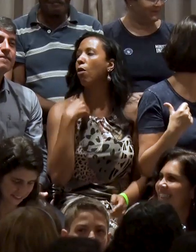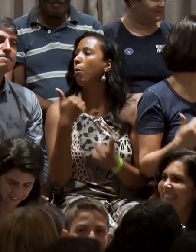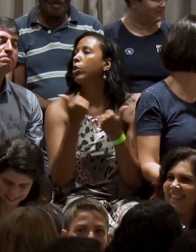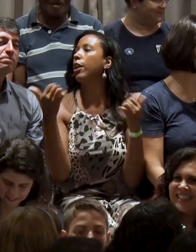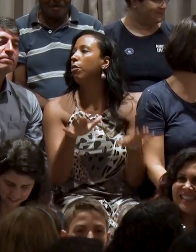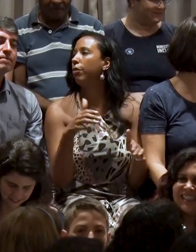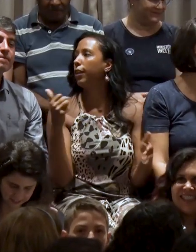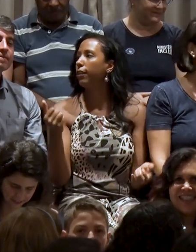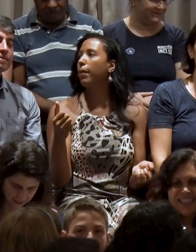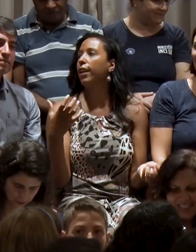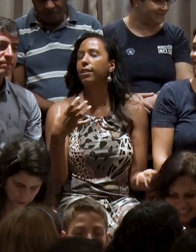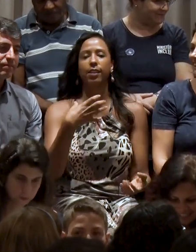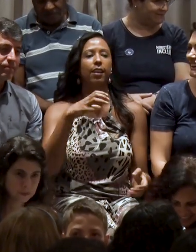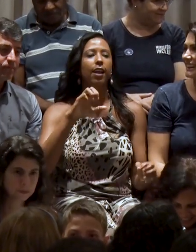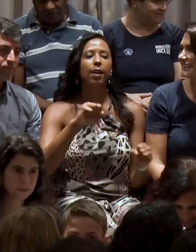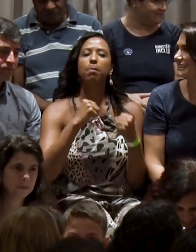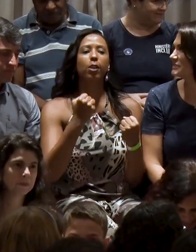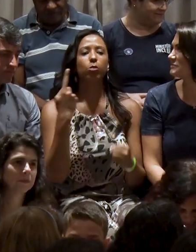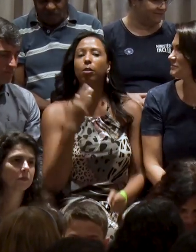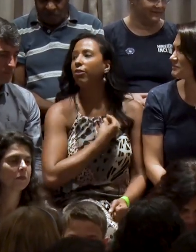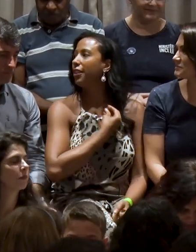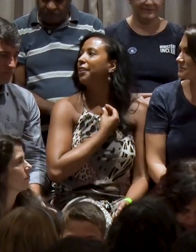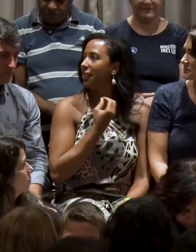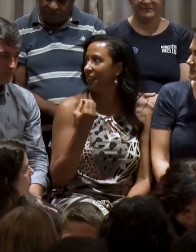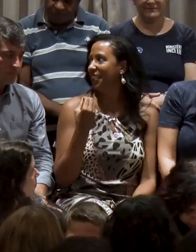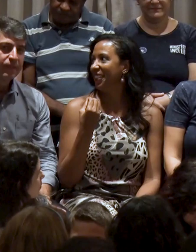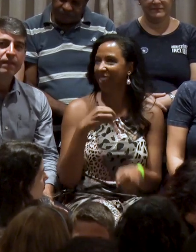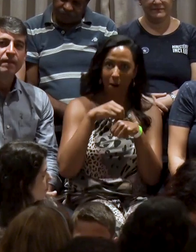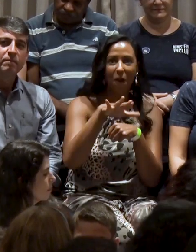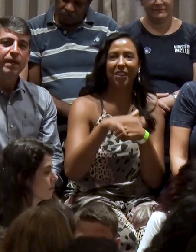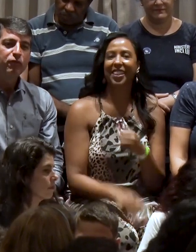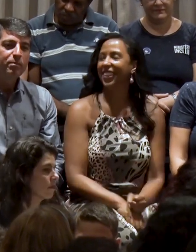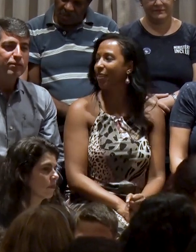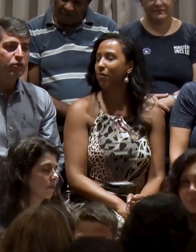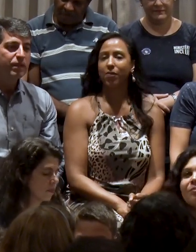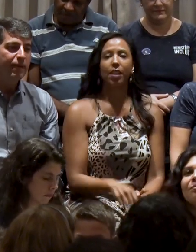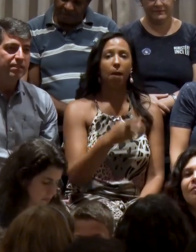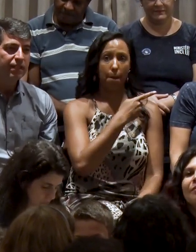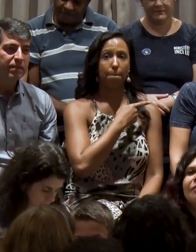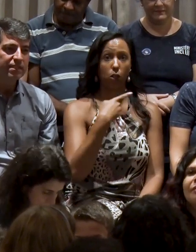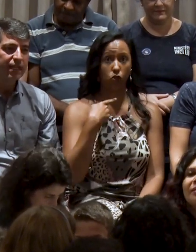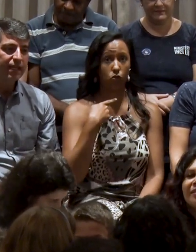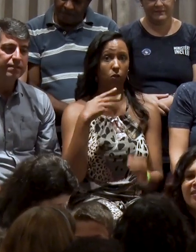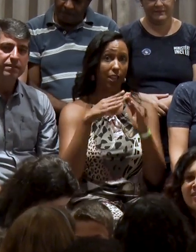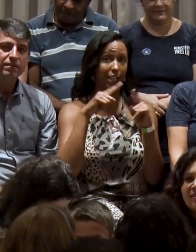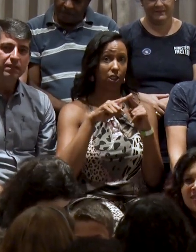que está incluindo também? Assim, impactou sua vida? Bem, eu fui pastor em Patinga, Minas Gerais. E